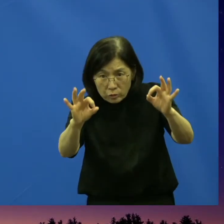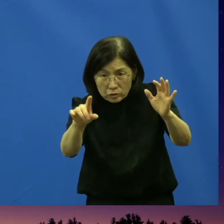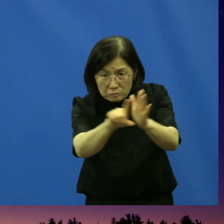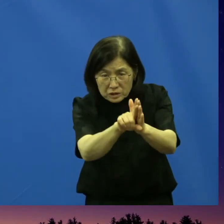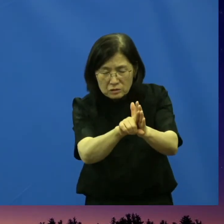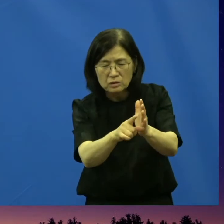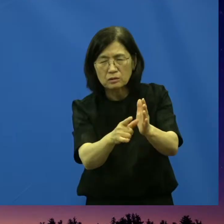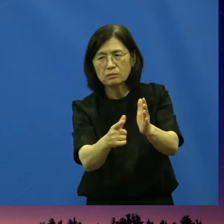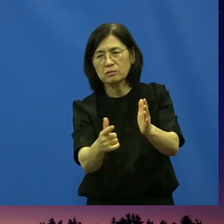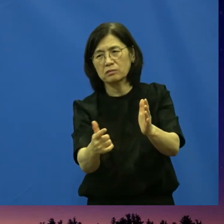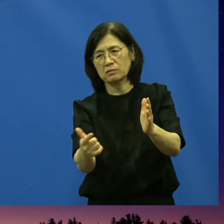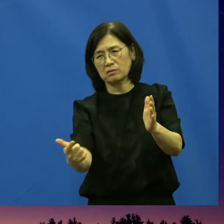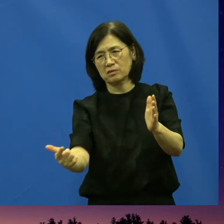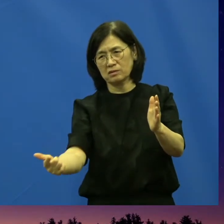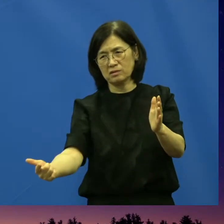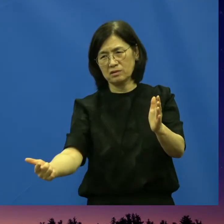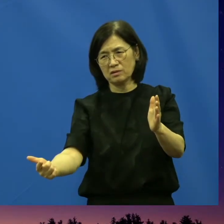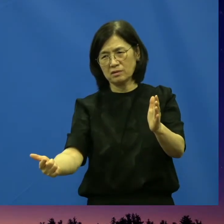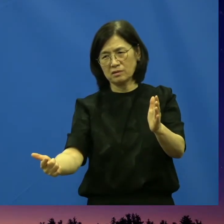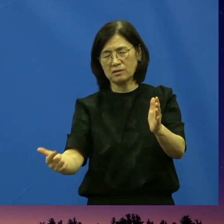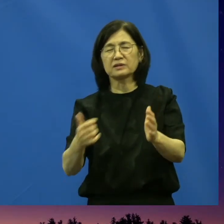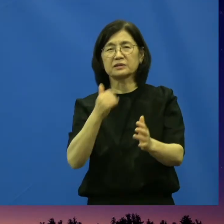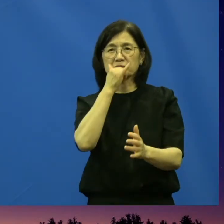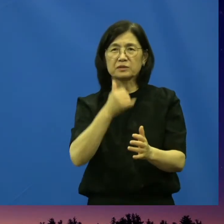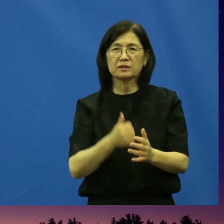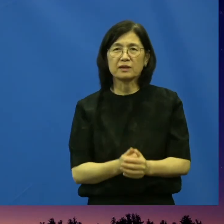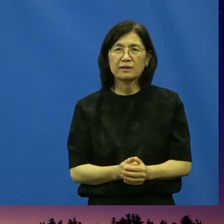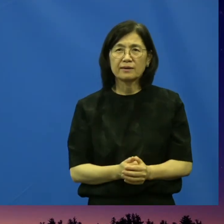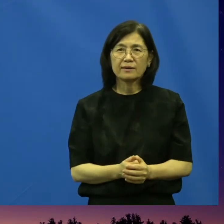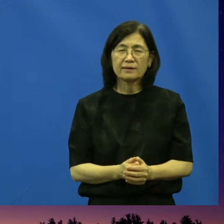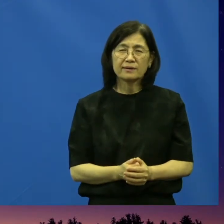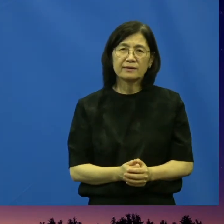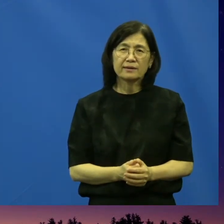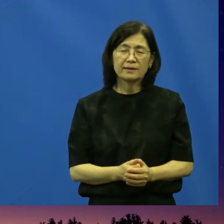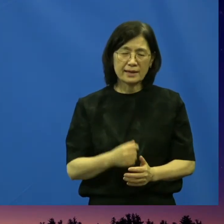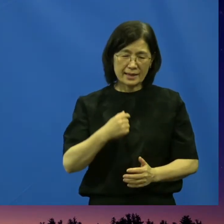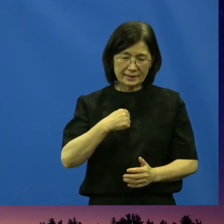여러분, 우리 자신에게 소망을 찾으면 소망이 없어요.